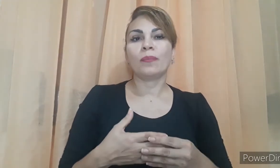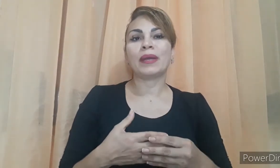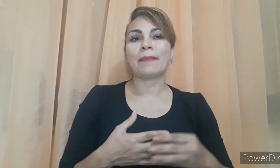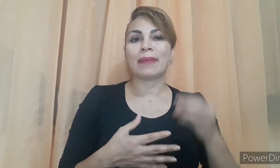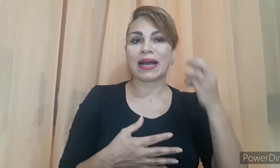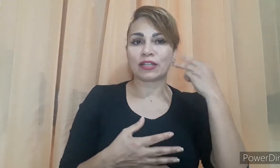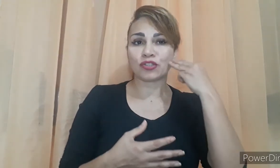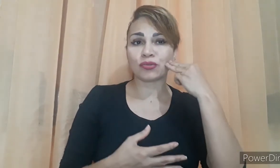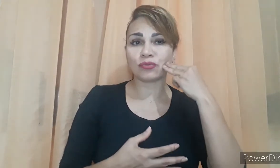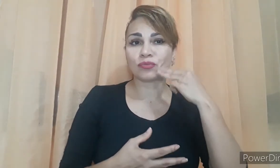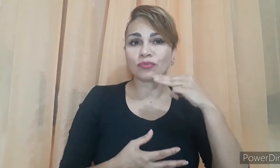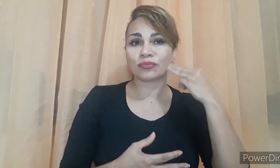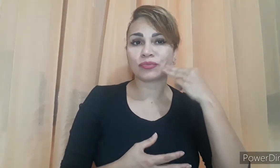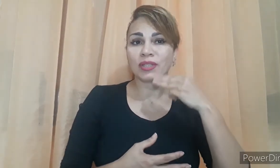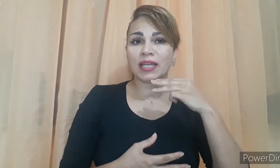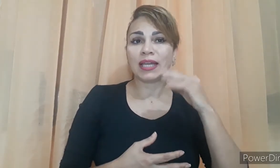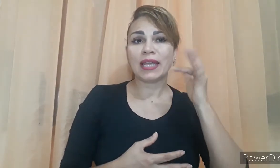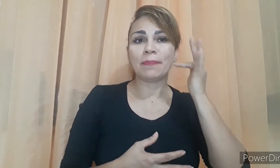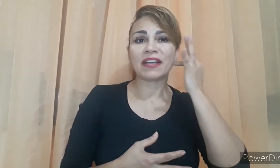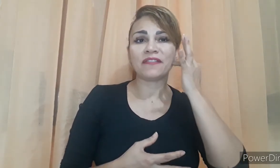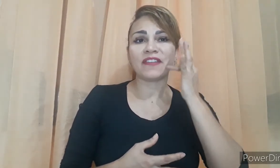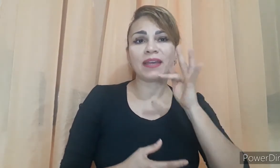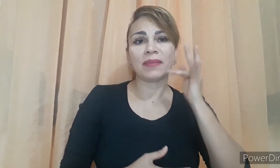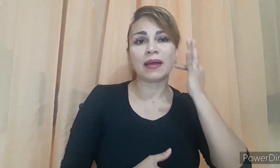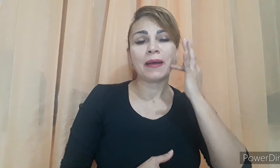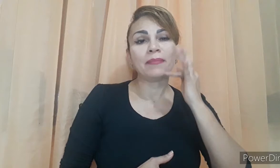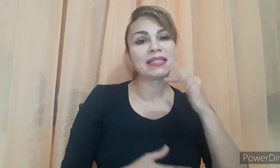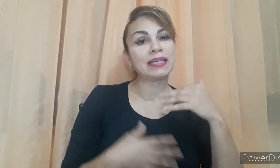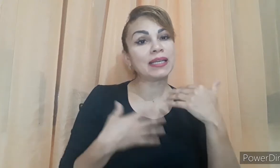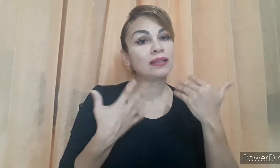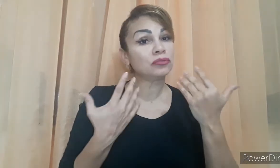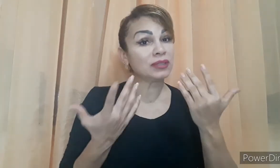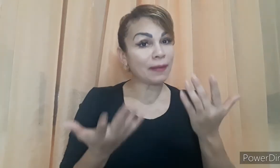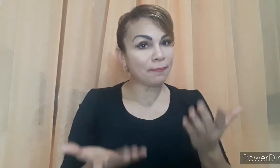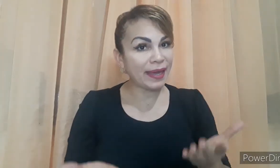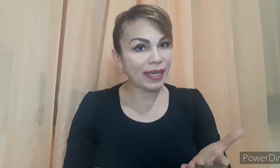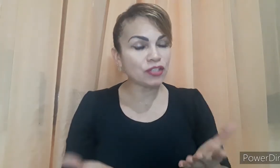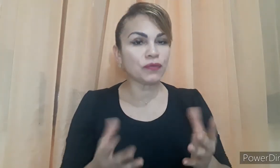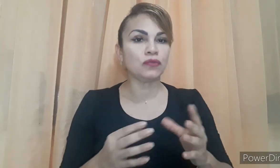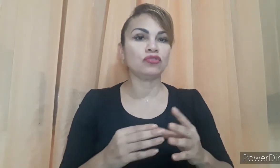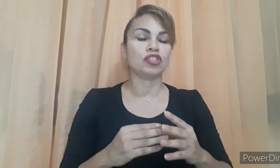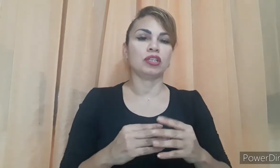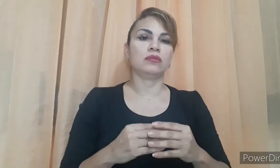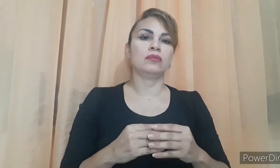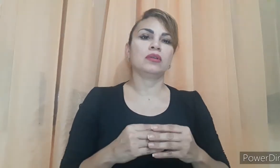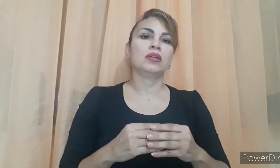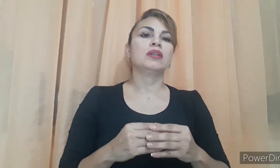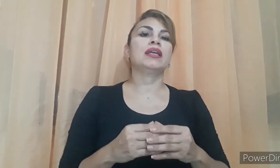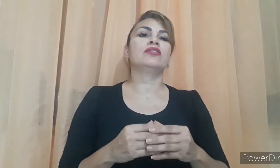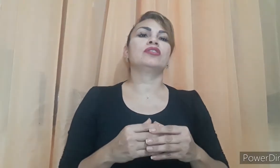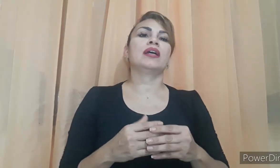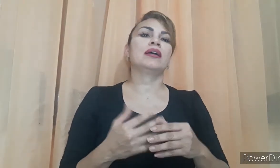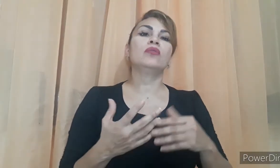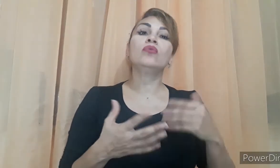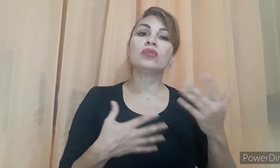para macho e para fêmea, mas ele ainda não está bem difundido, né? Já